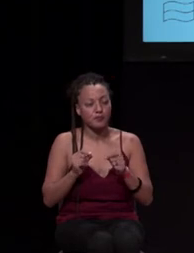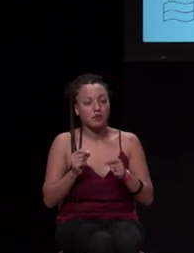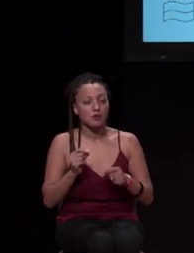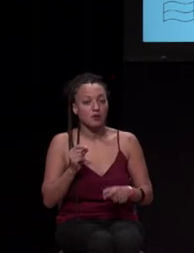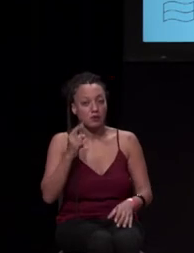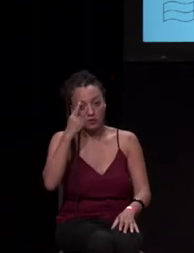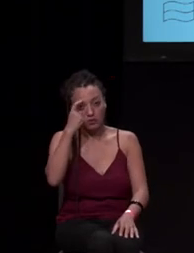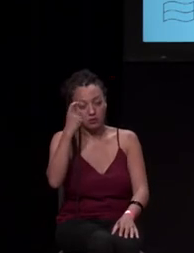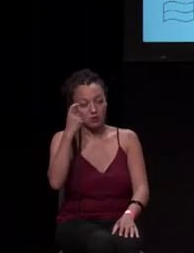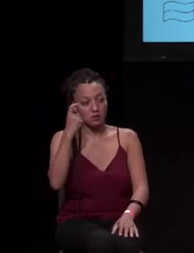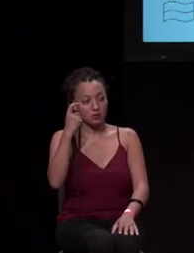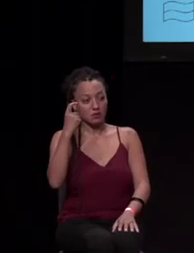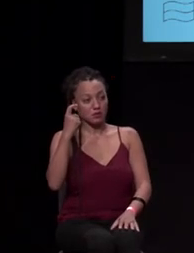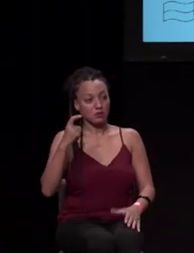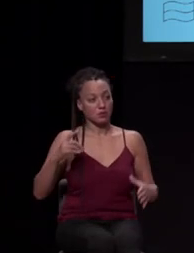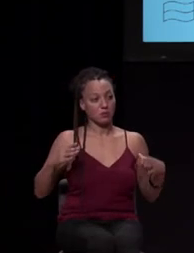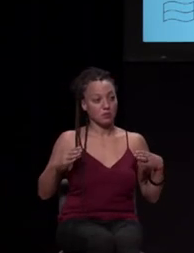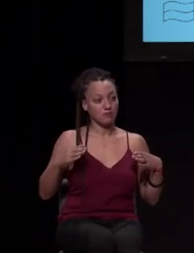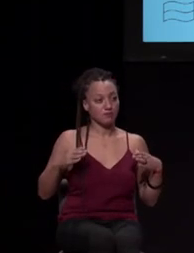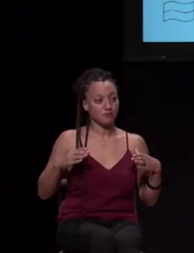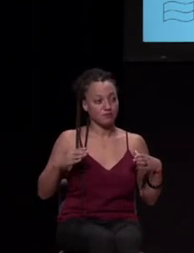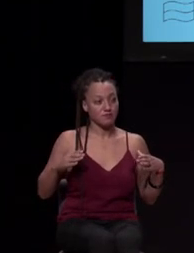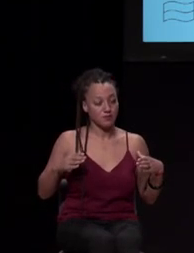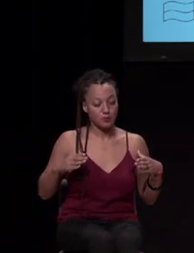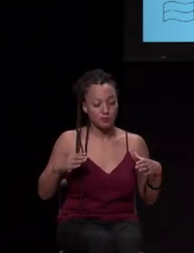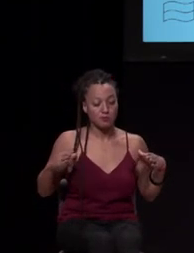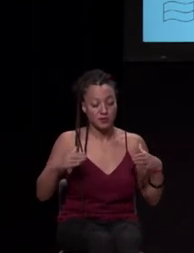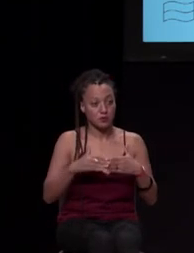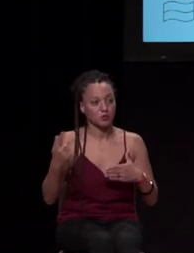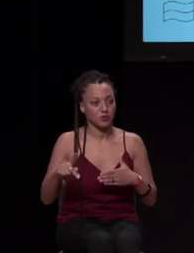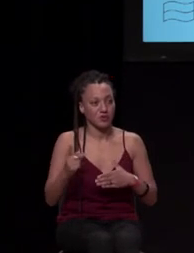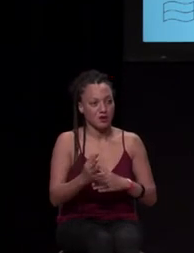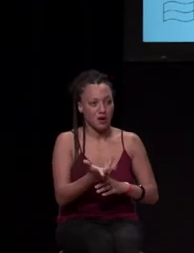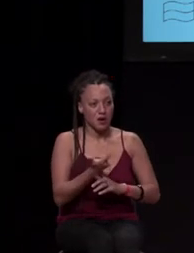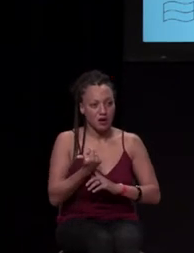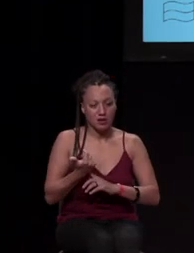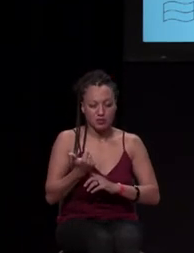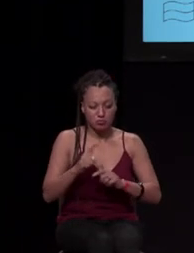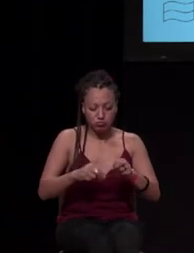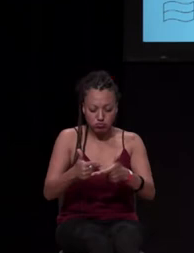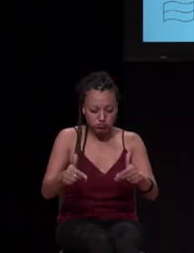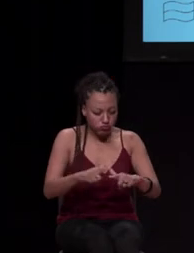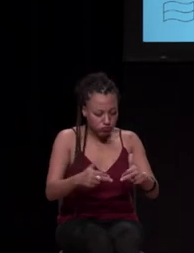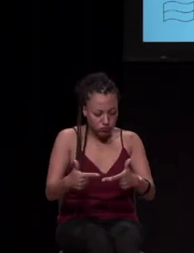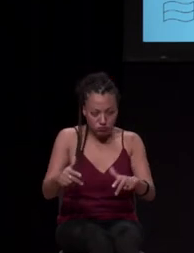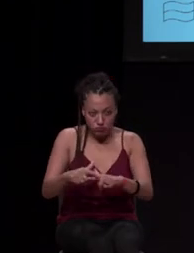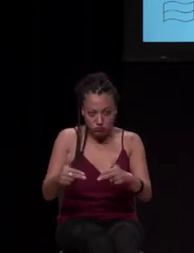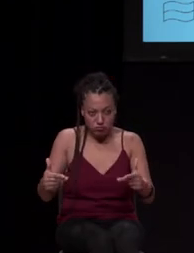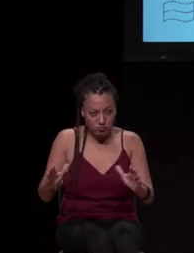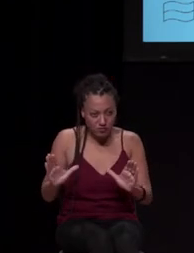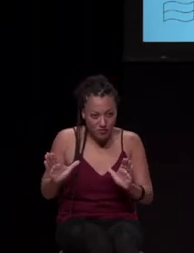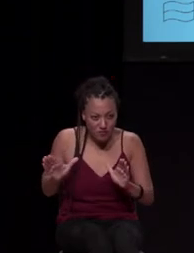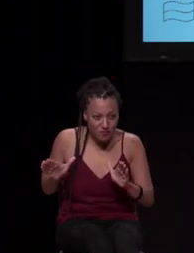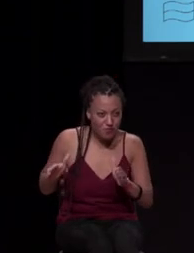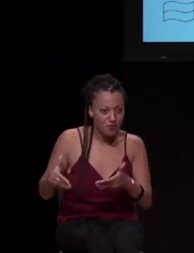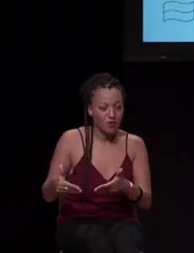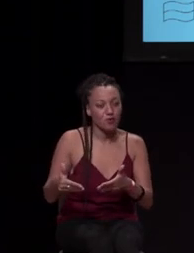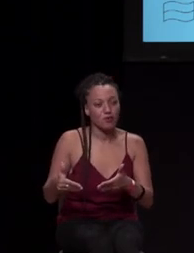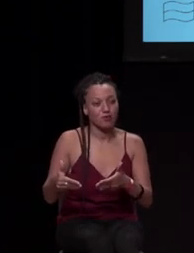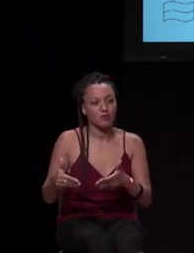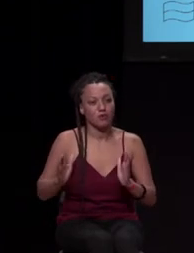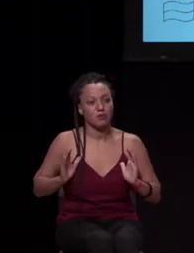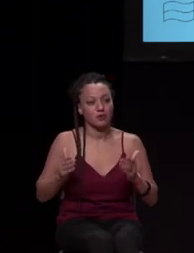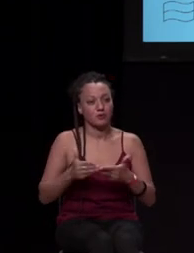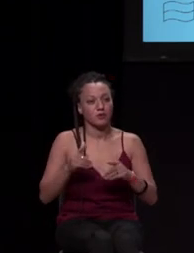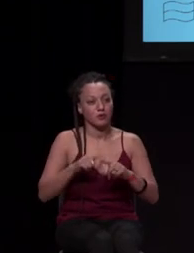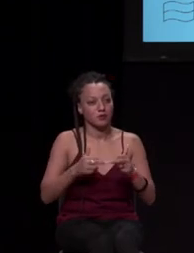idéia do patrimônio material né o trabalho dele vinculado estritamente a questão do patrimônio imaterial